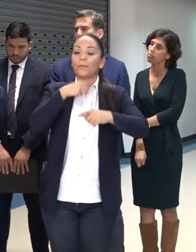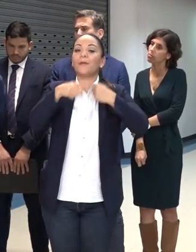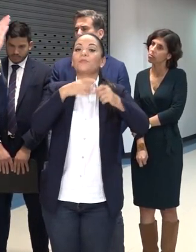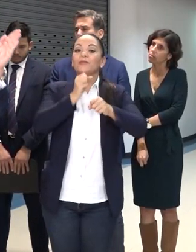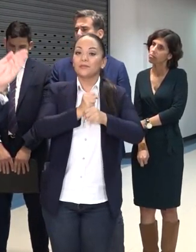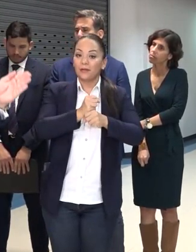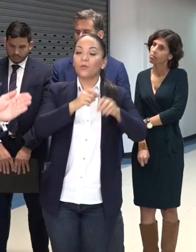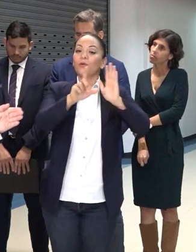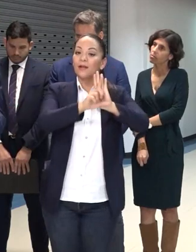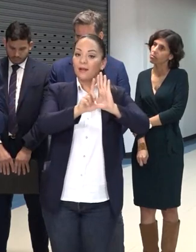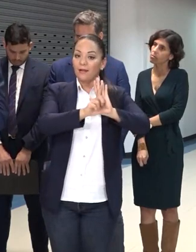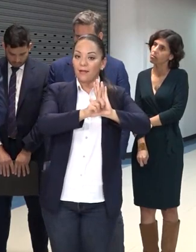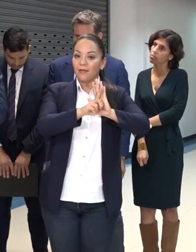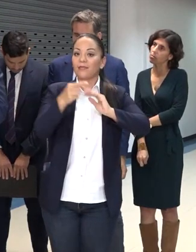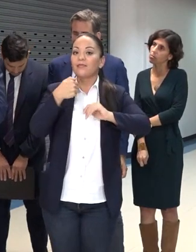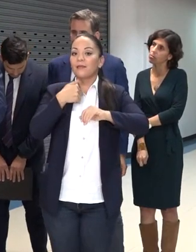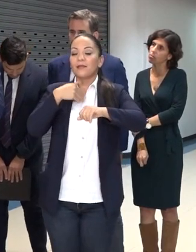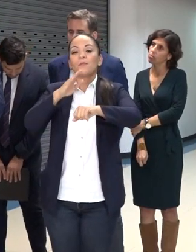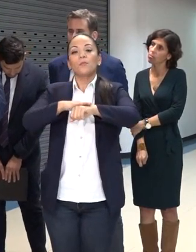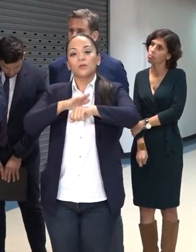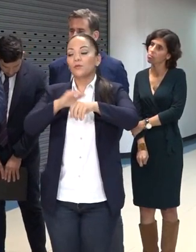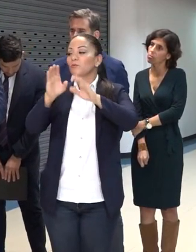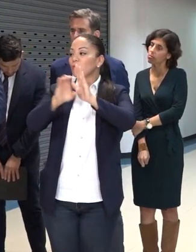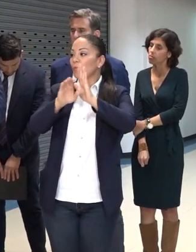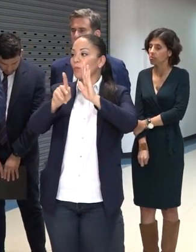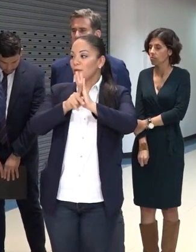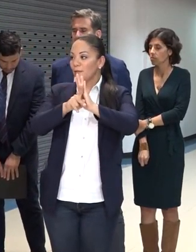la ley que tiene la potestad de constitución